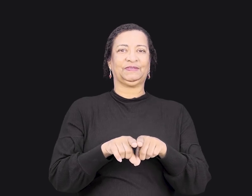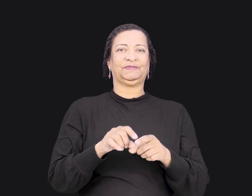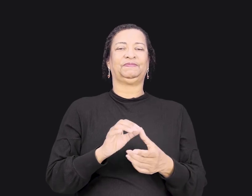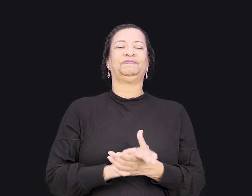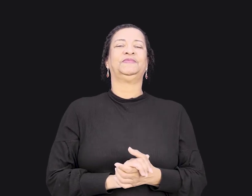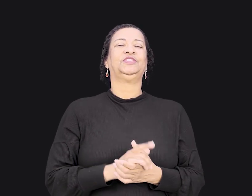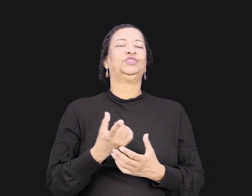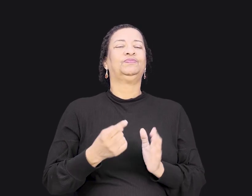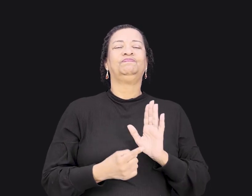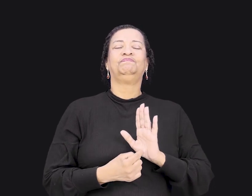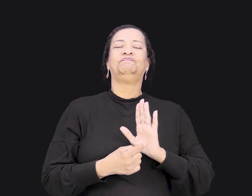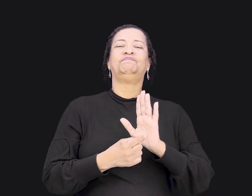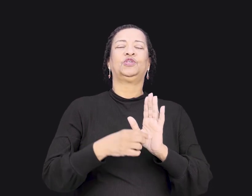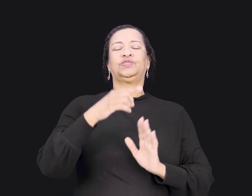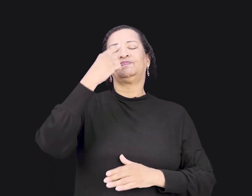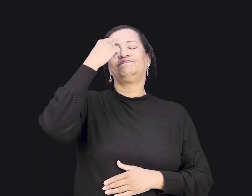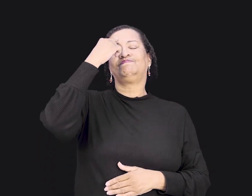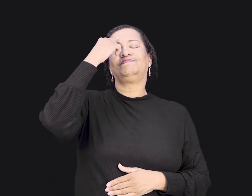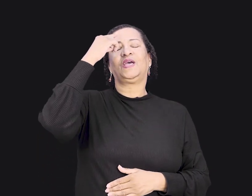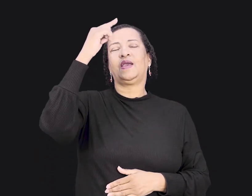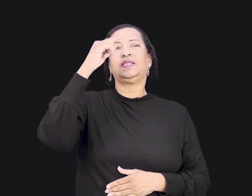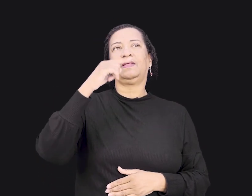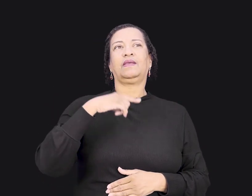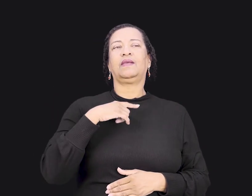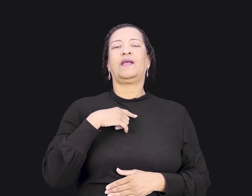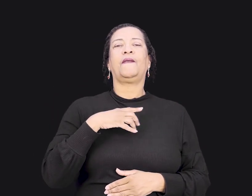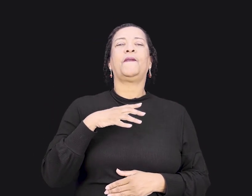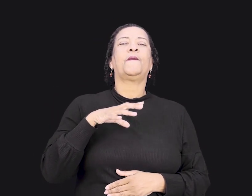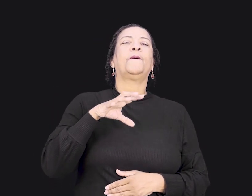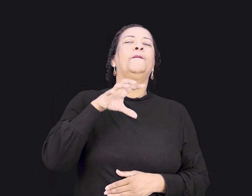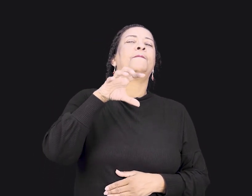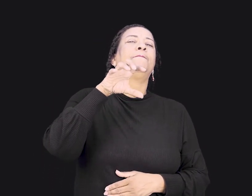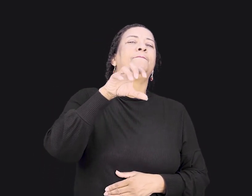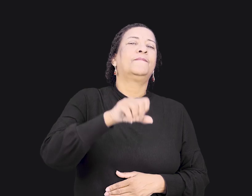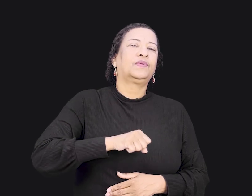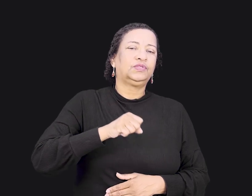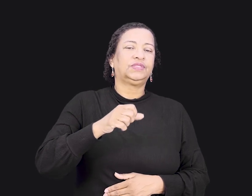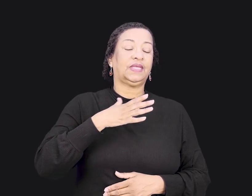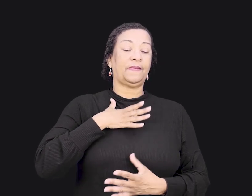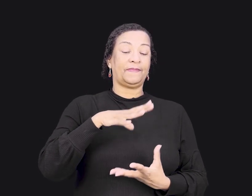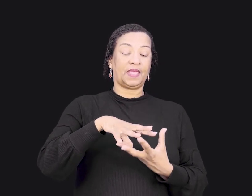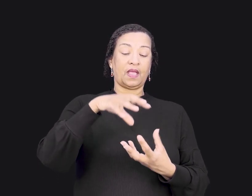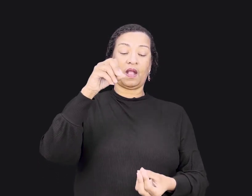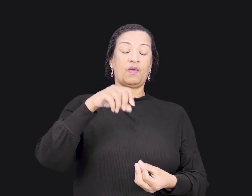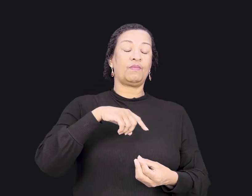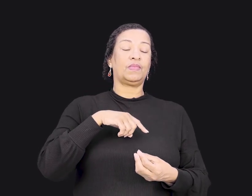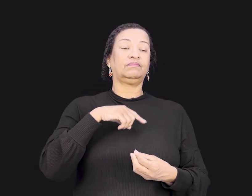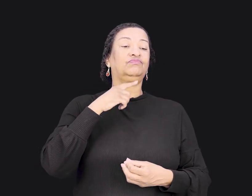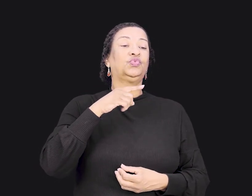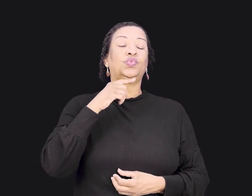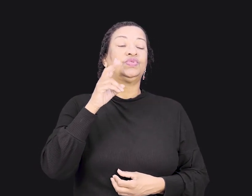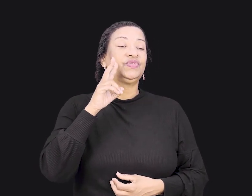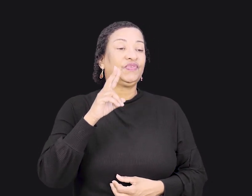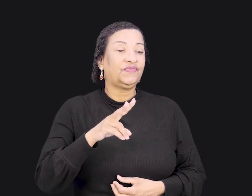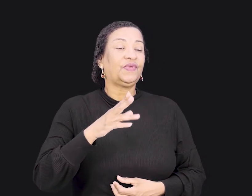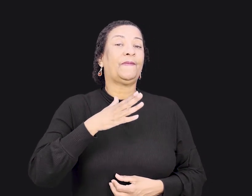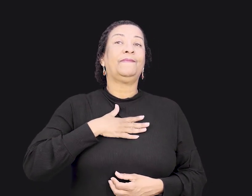verso expressa essa ideia. Busquei minha alma, mas não a consegui ver. Busquei meu Deus, mas Deus escapou de